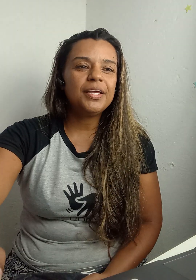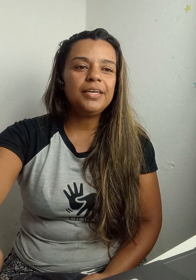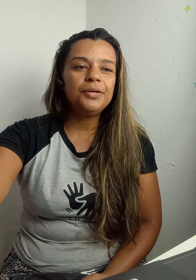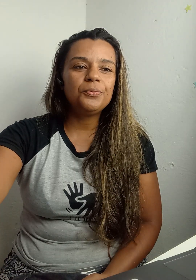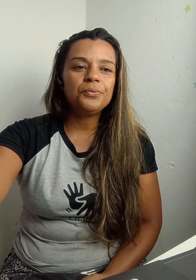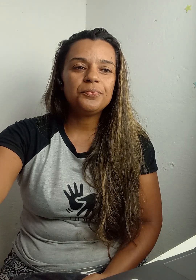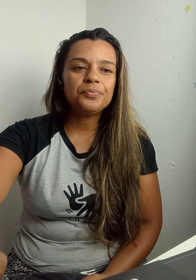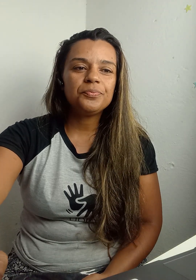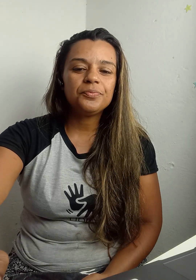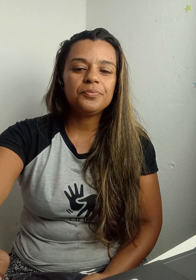Abigail?